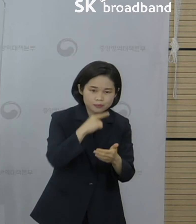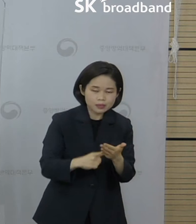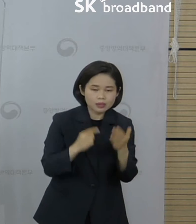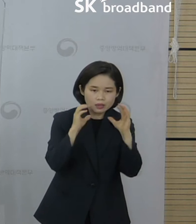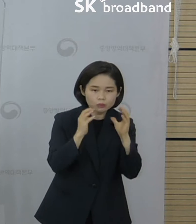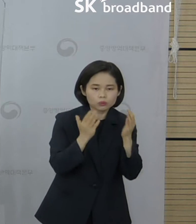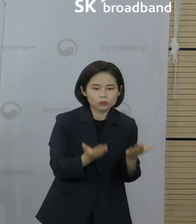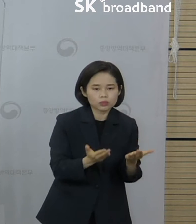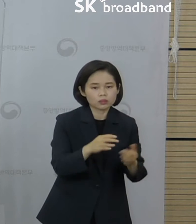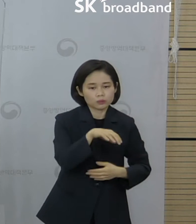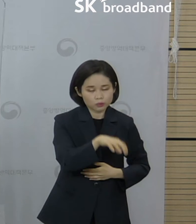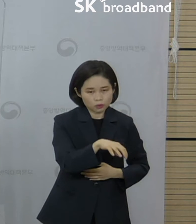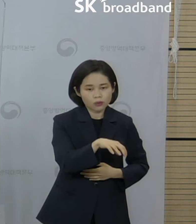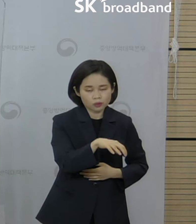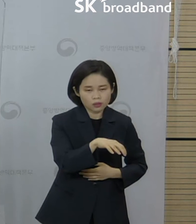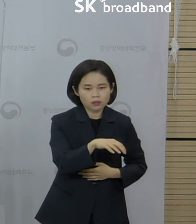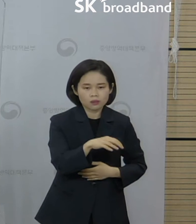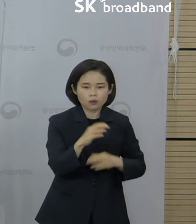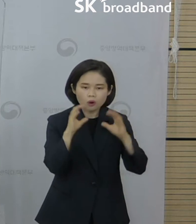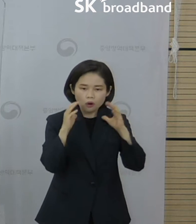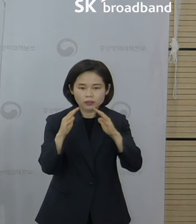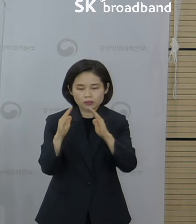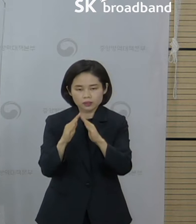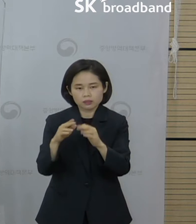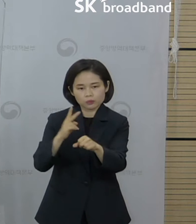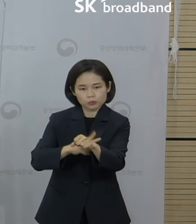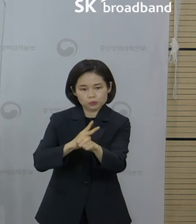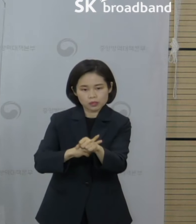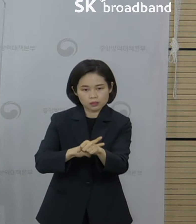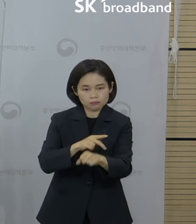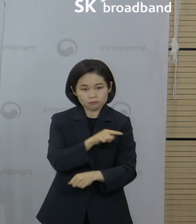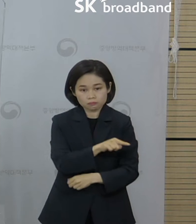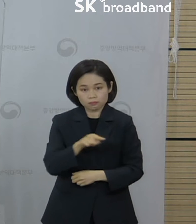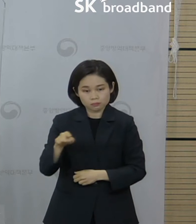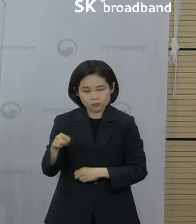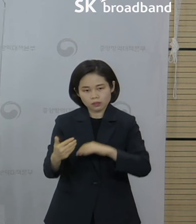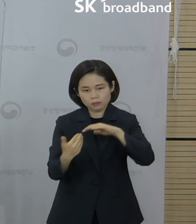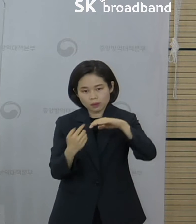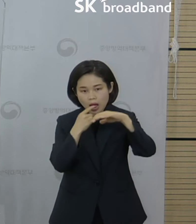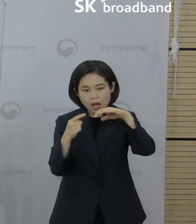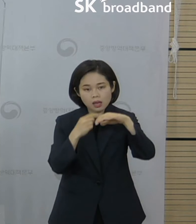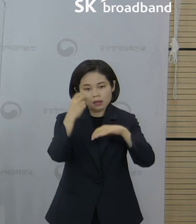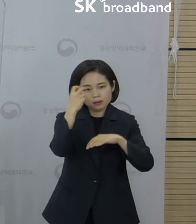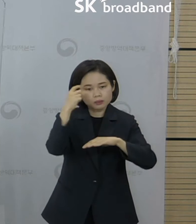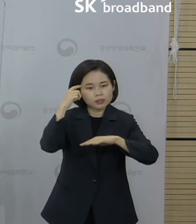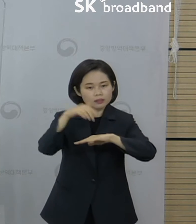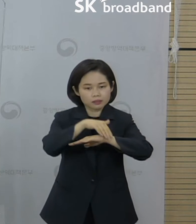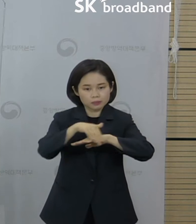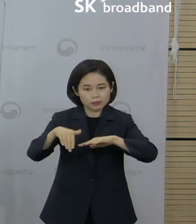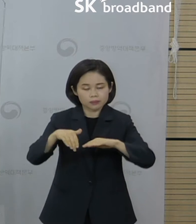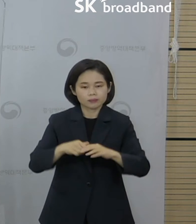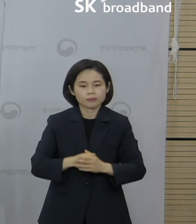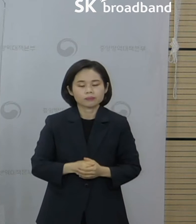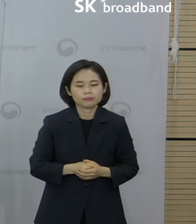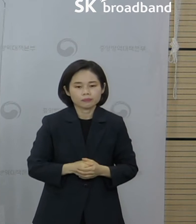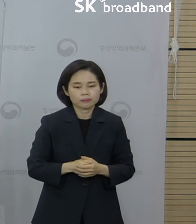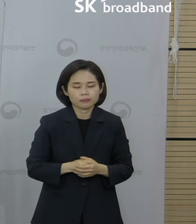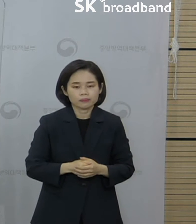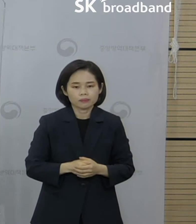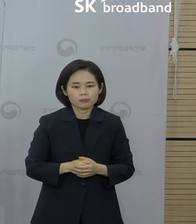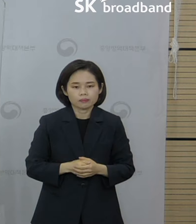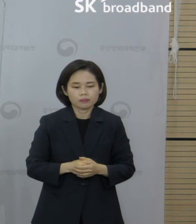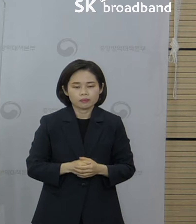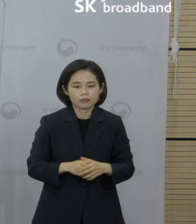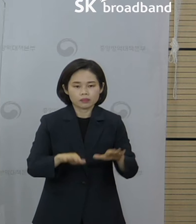쉼터 입소 아동과 어린이집 보육 교사 등에 대해서도 선제 검사를 실시합니다.